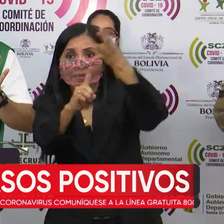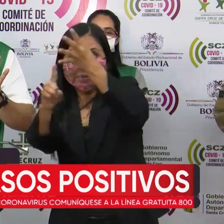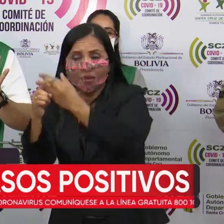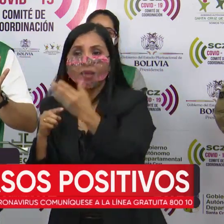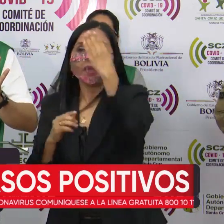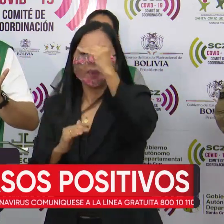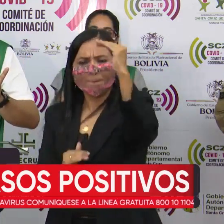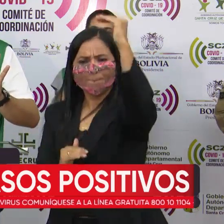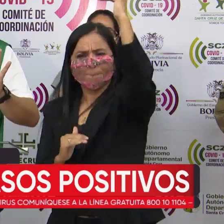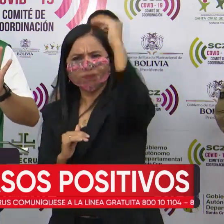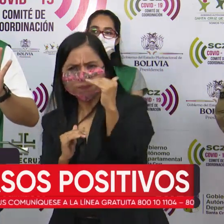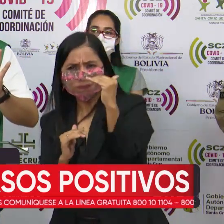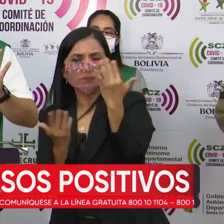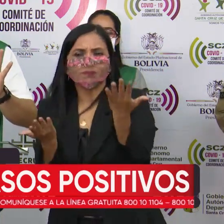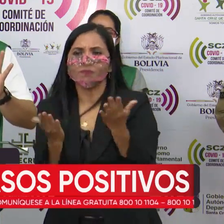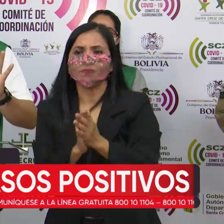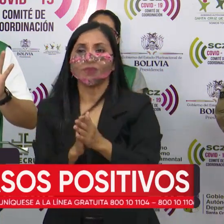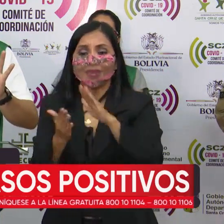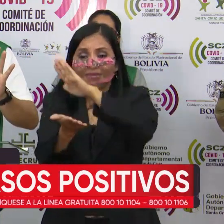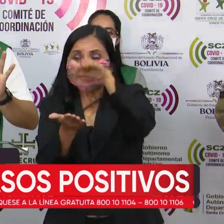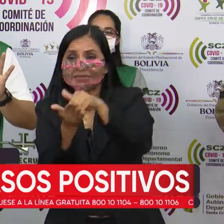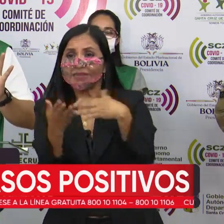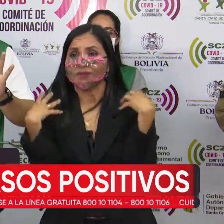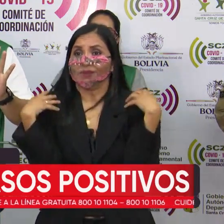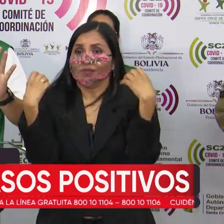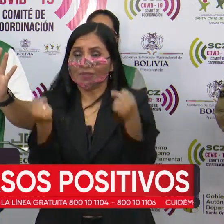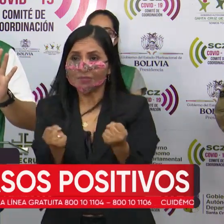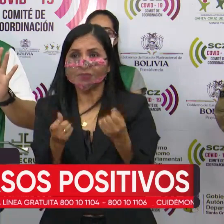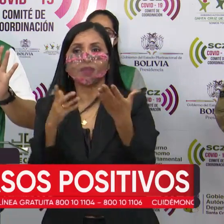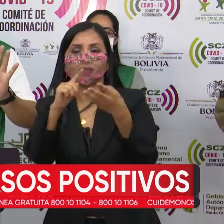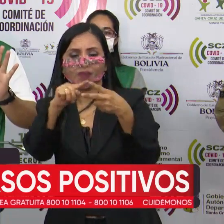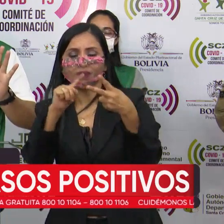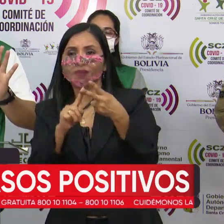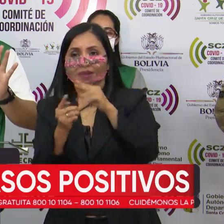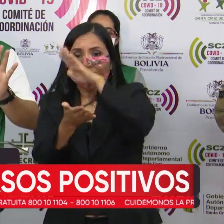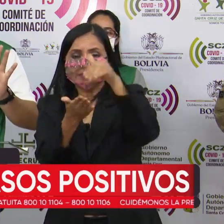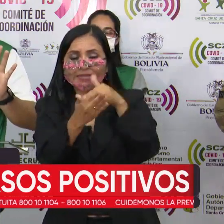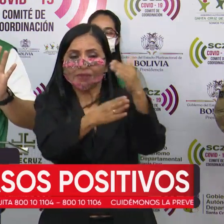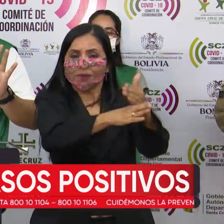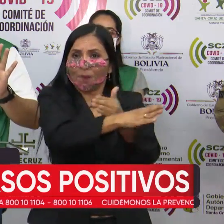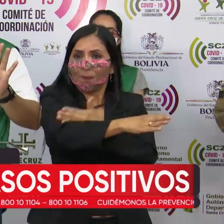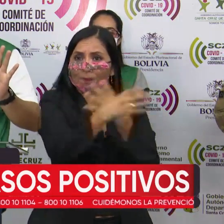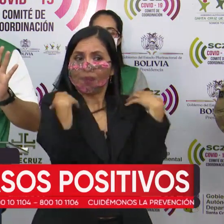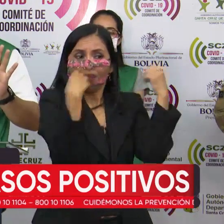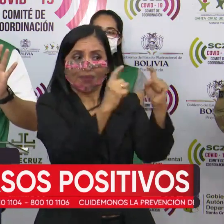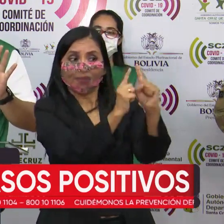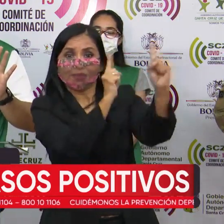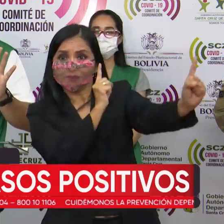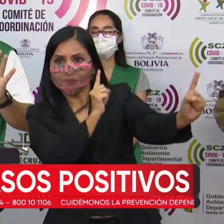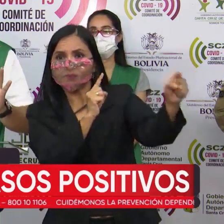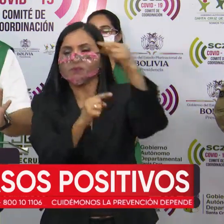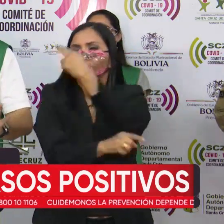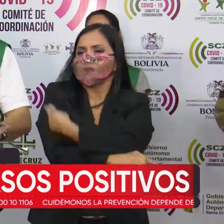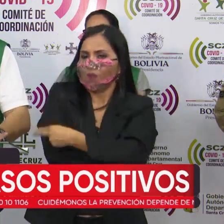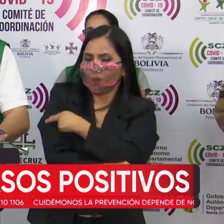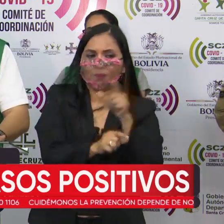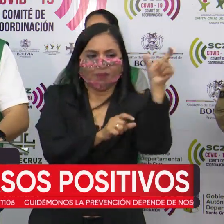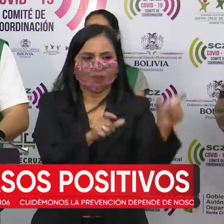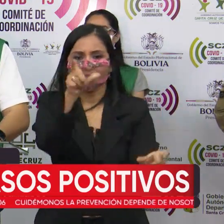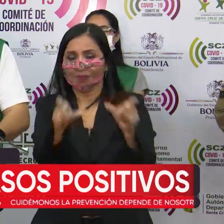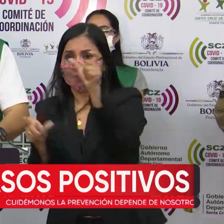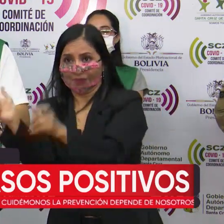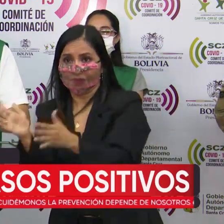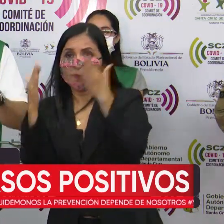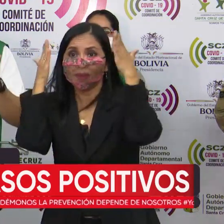contención que se realiza, que es en los centros de salud, en los centros de aislamiento y recuperación y en los hospitales, que es la parte de